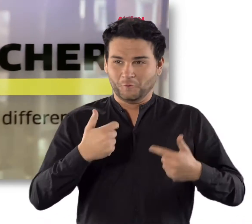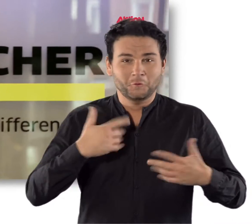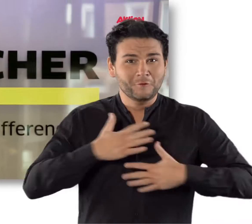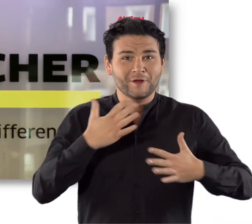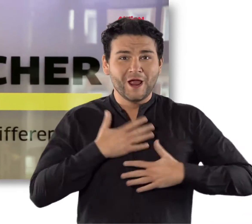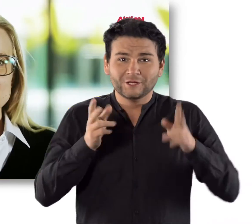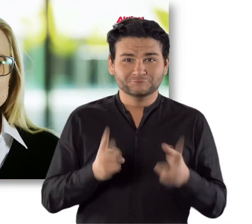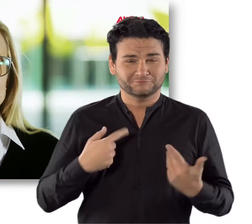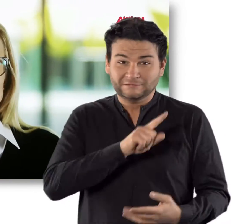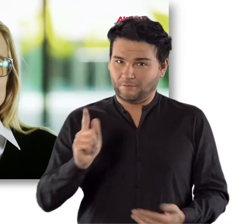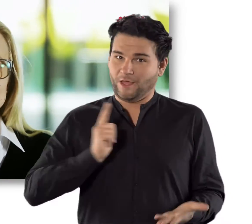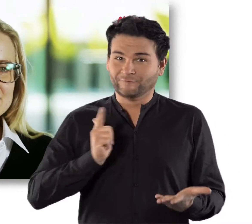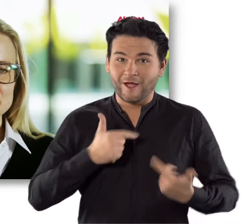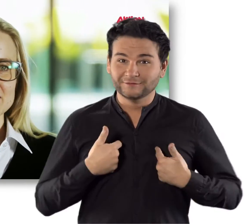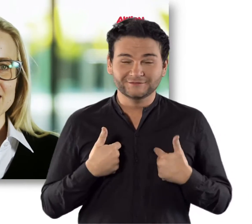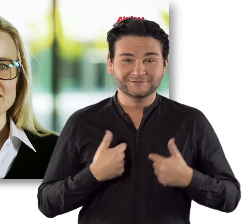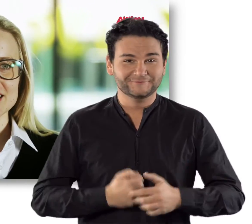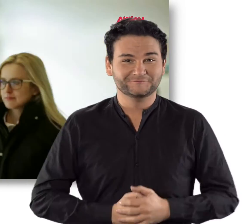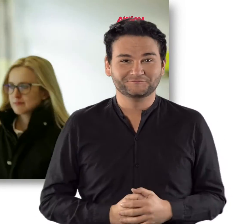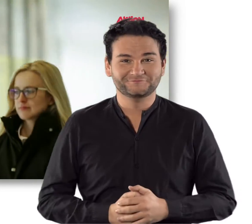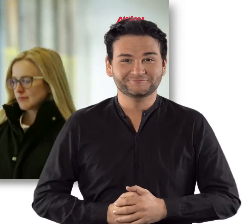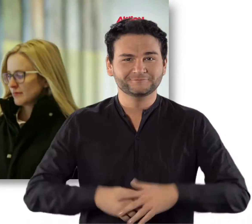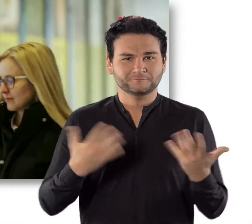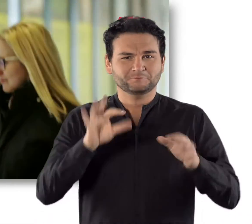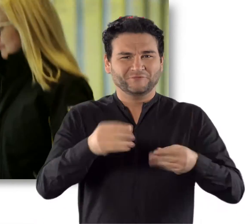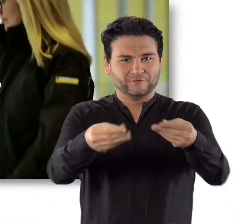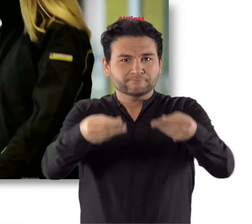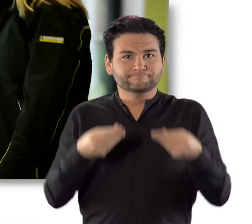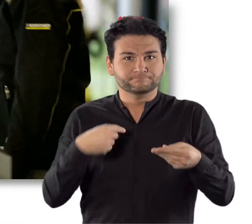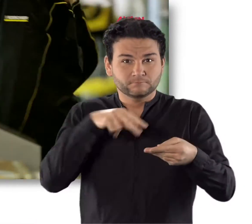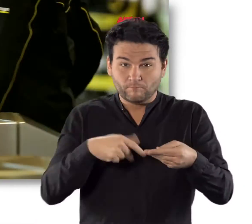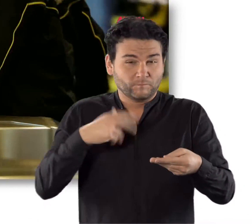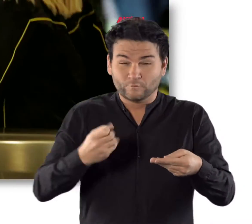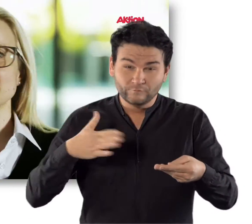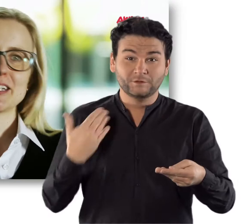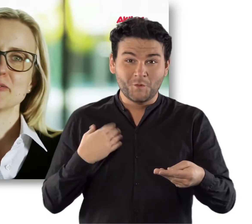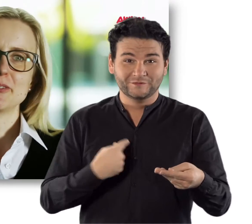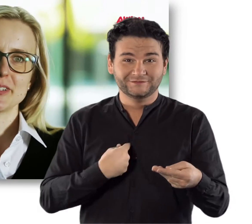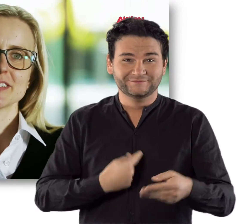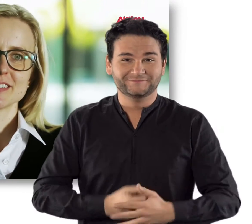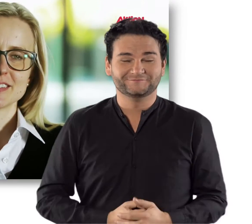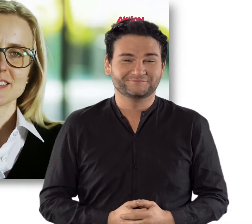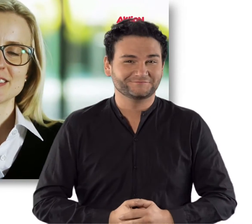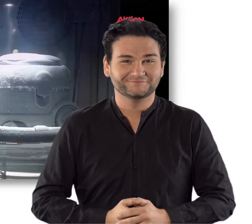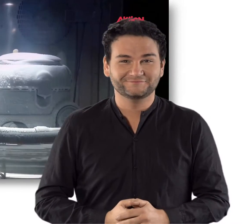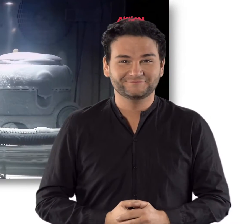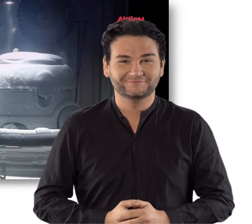Also das war eine ganz große Überraschung für mich. Ich habe gar nicht damit gerechnet. Als ich es bekommen habe, habe ich mich total gefreut.